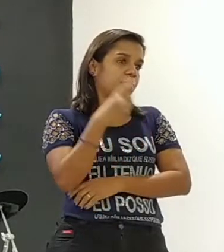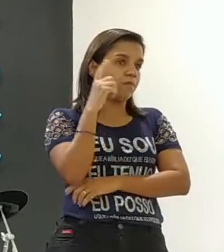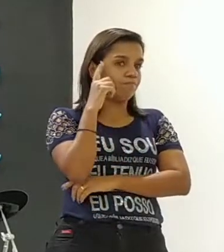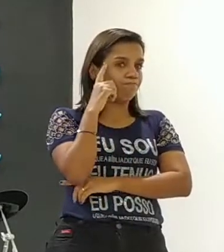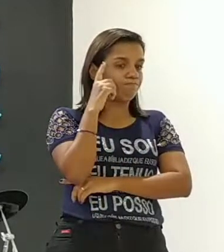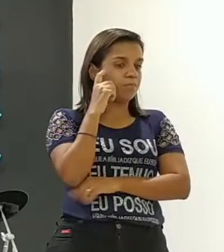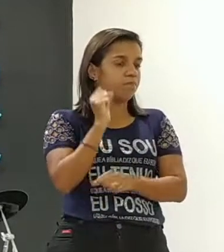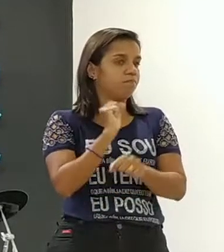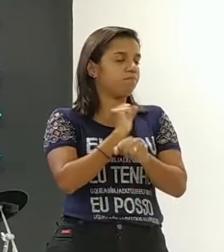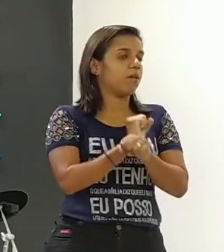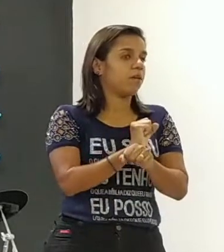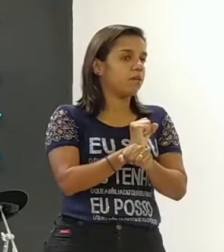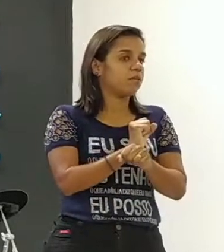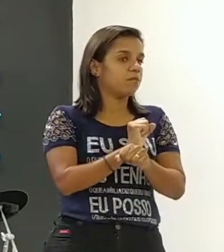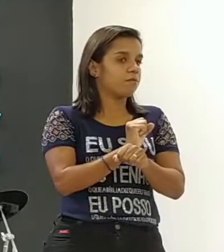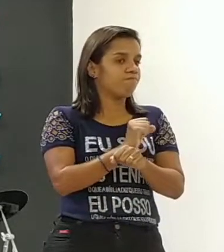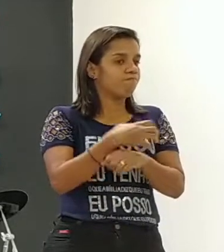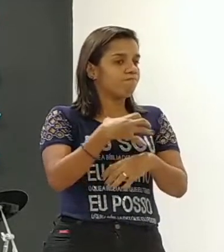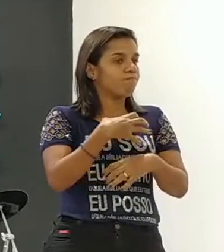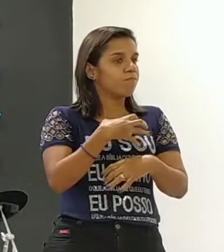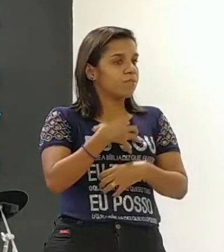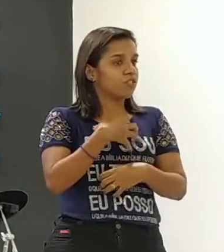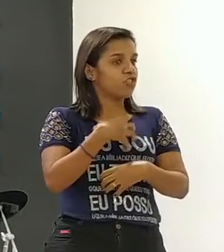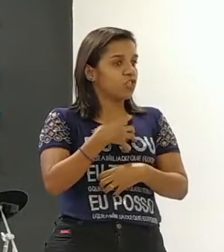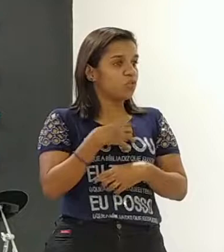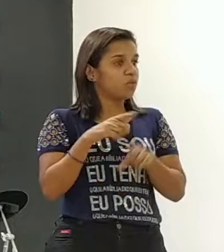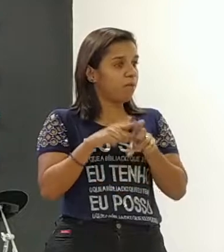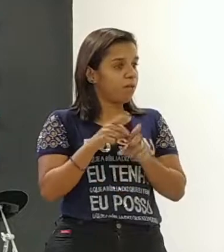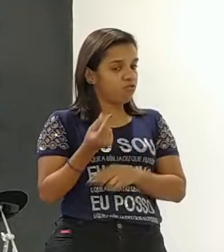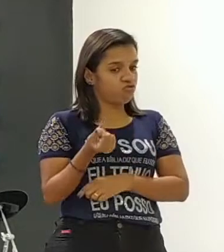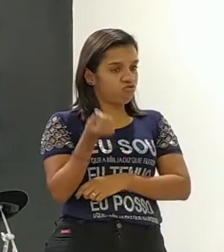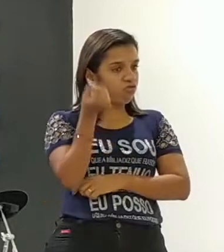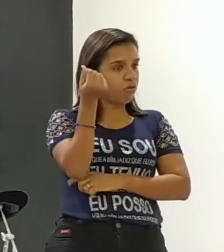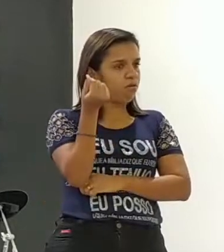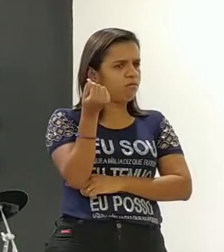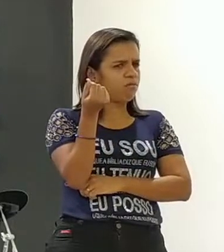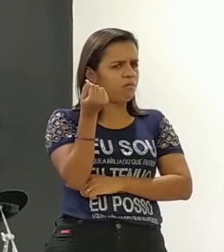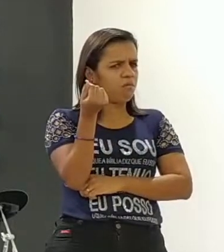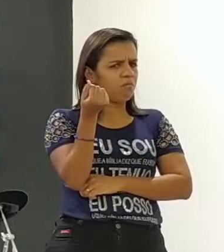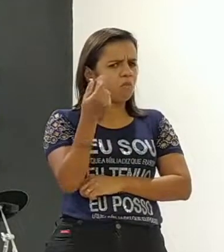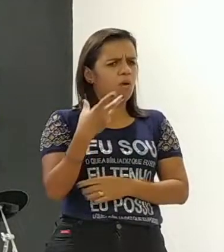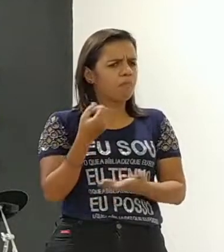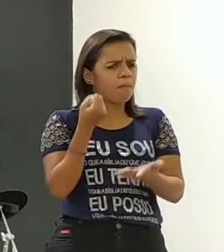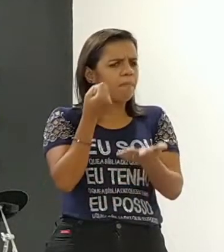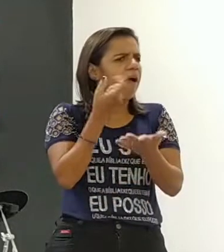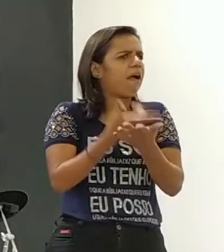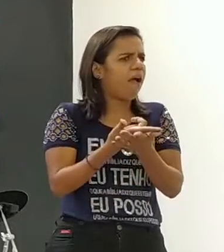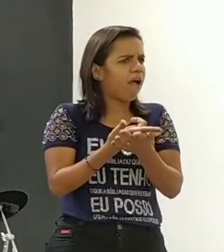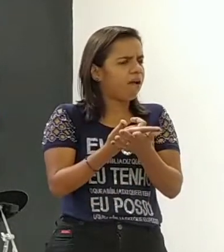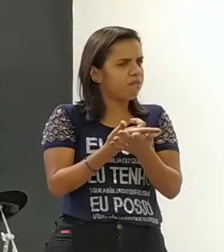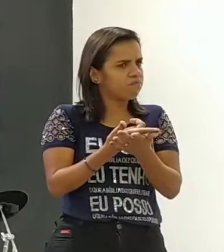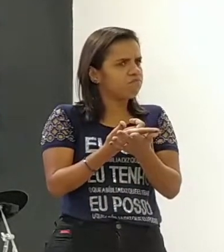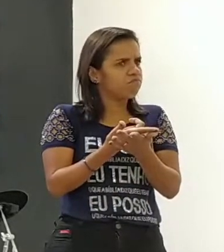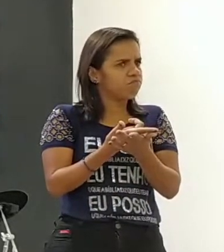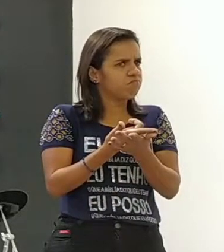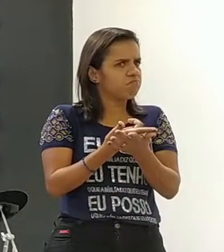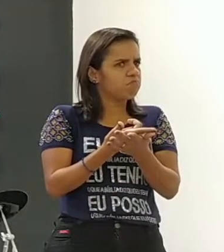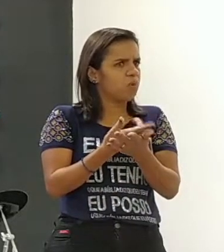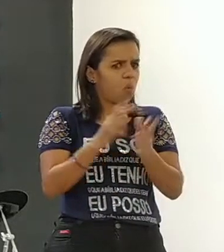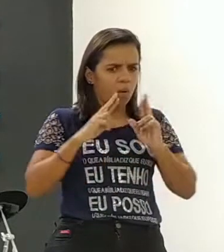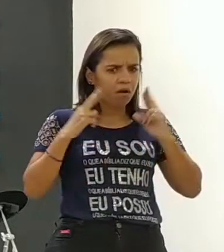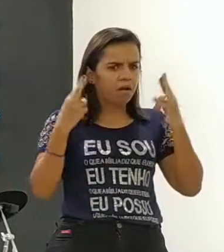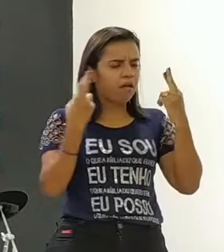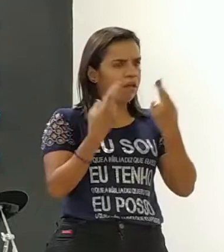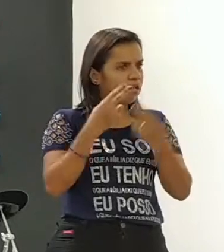fez parar para poder pensar em sentido financeiro. Quanto custa? Quanto custa o